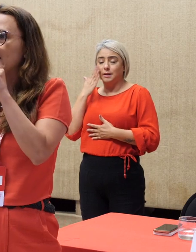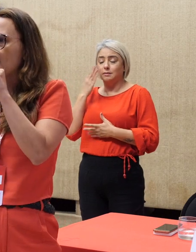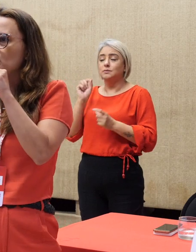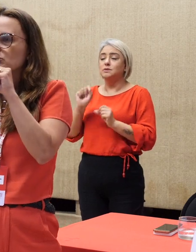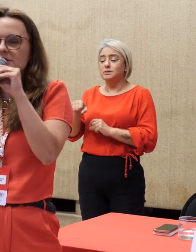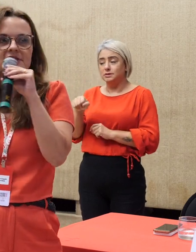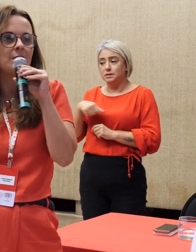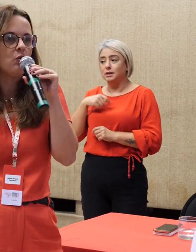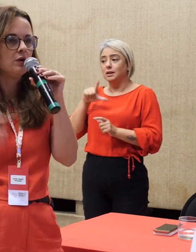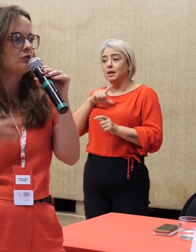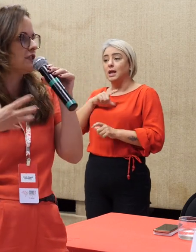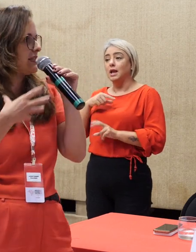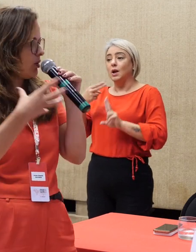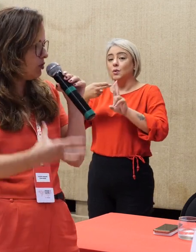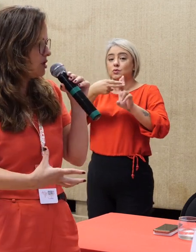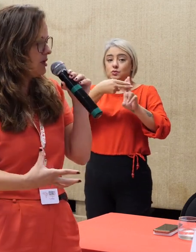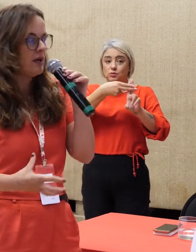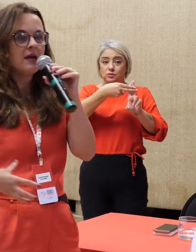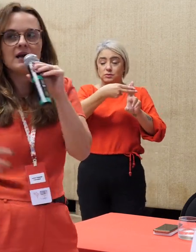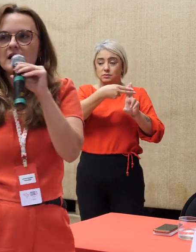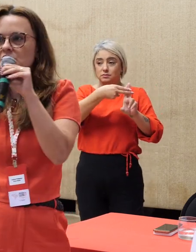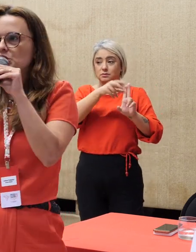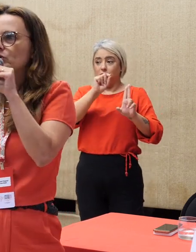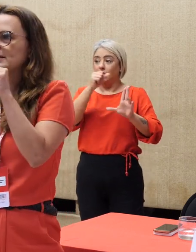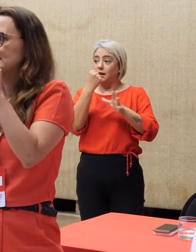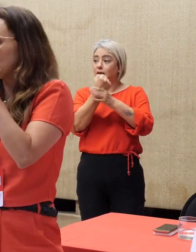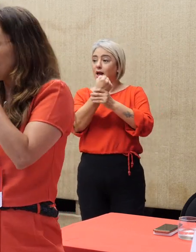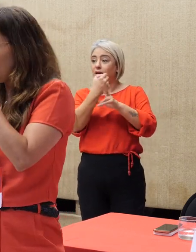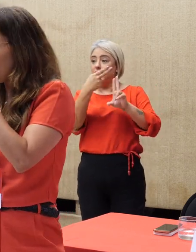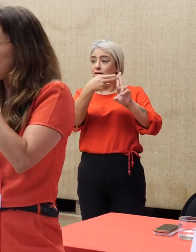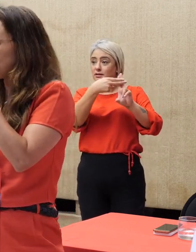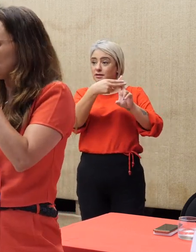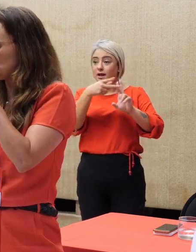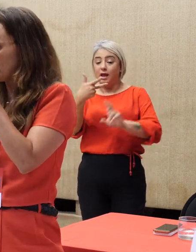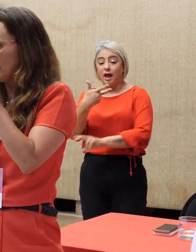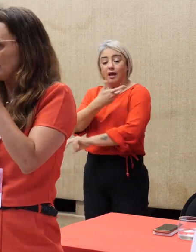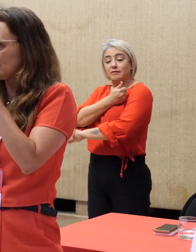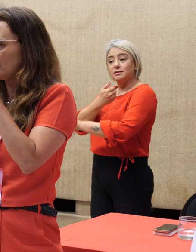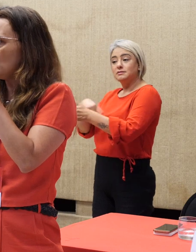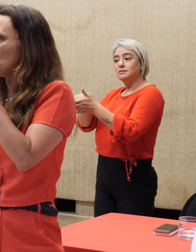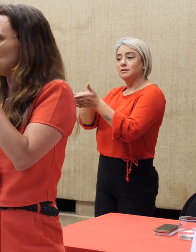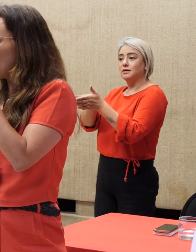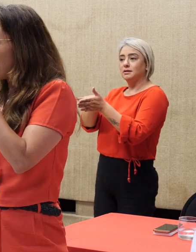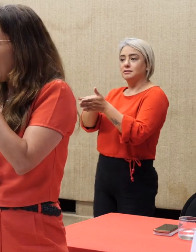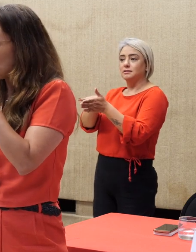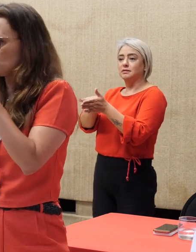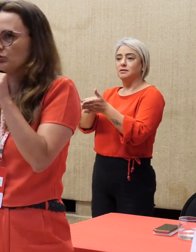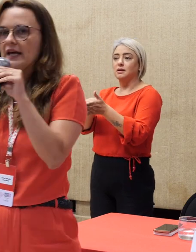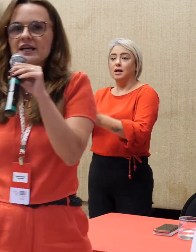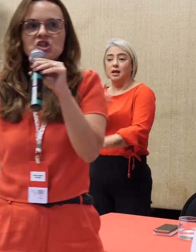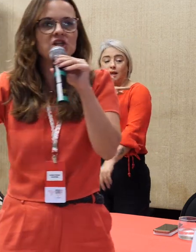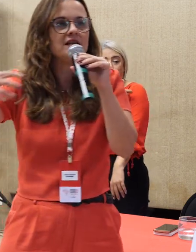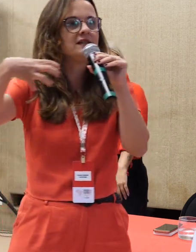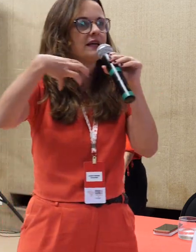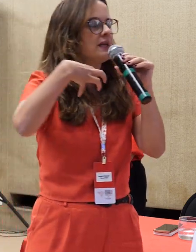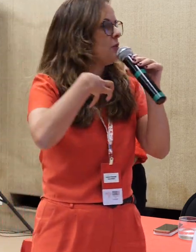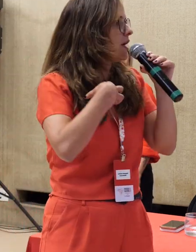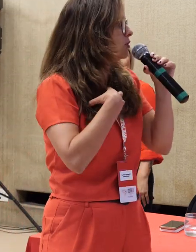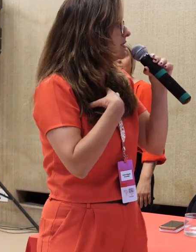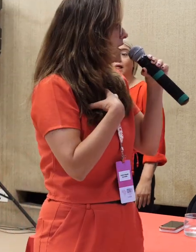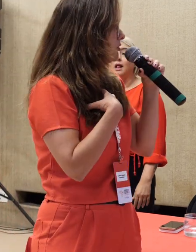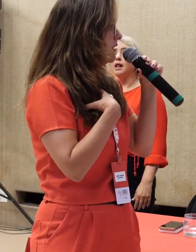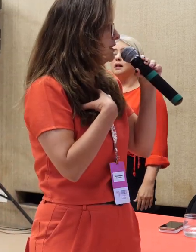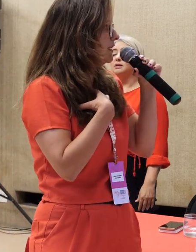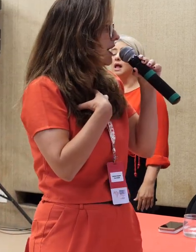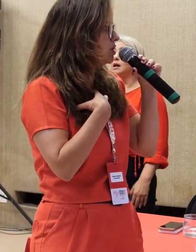quanto que termos um sistema único de saúde garantiu que a vacina chegasse no braço da Letícia, que